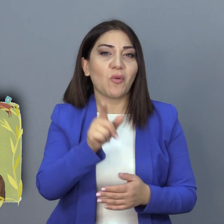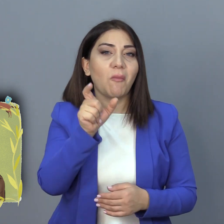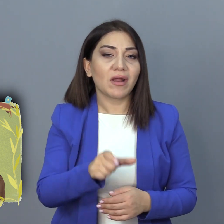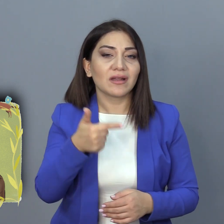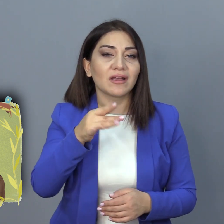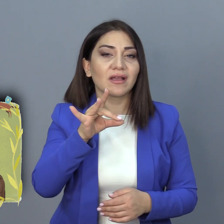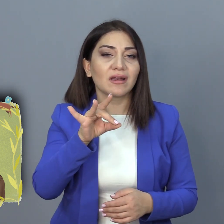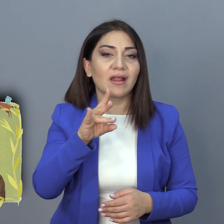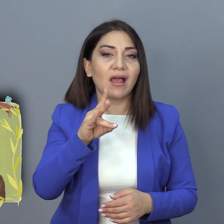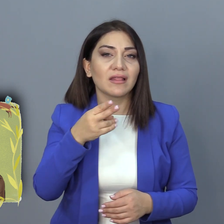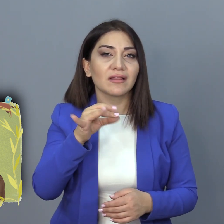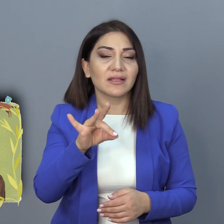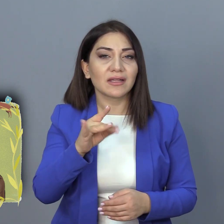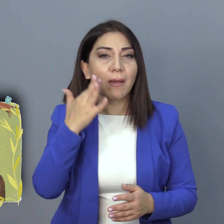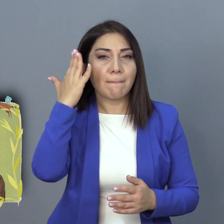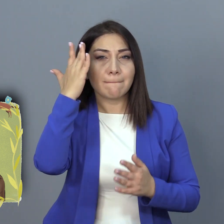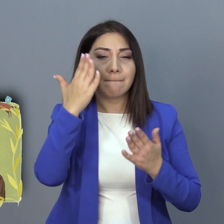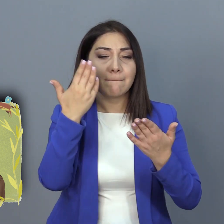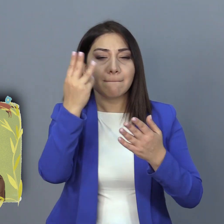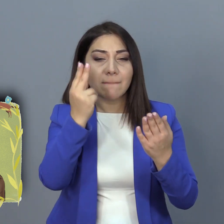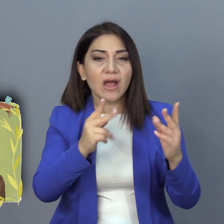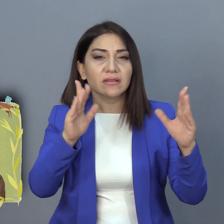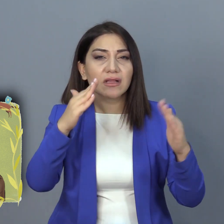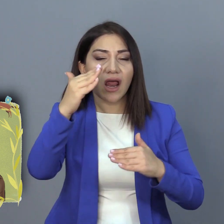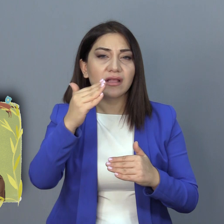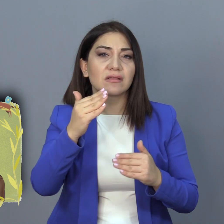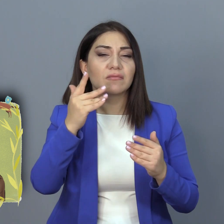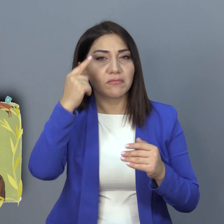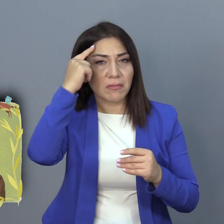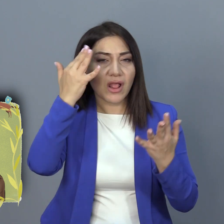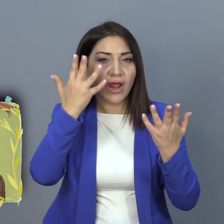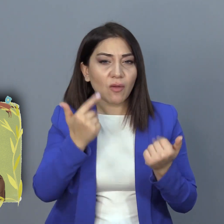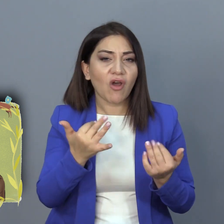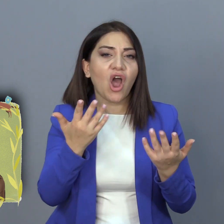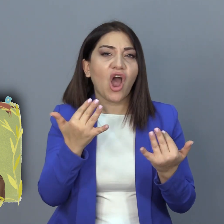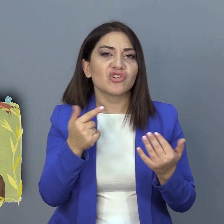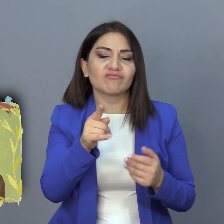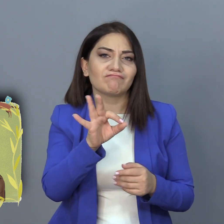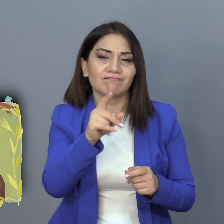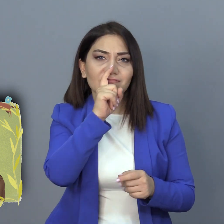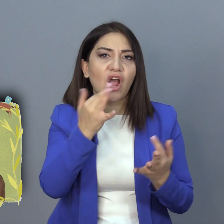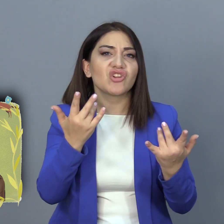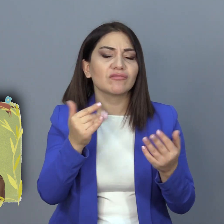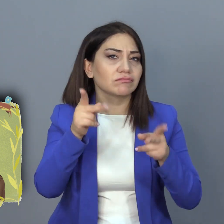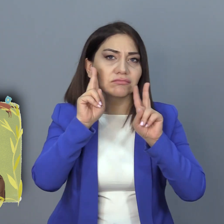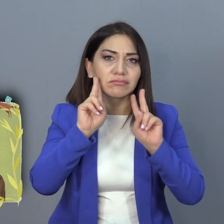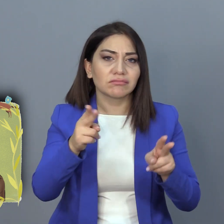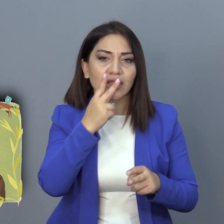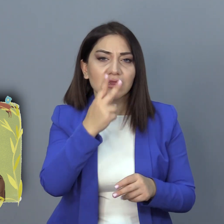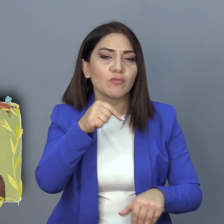պատկերային մտածելակերպունի և խոստովանում է, որ հանրահաշիվն էլ պացարցակ առղցված է իր համար, նա տեսնում է, զգում է աշխարը